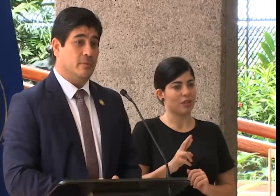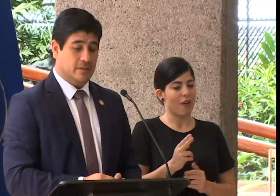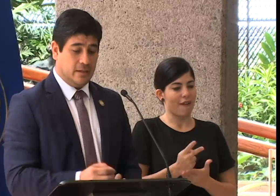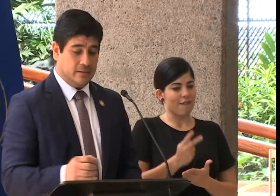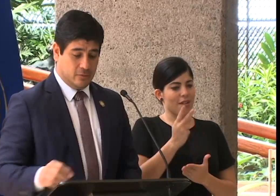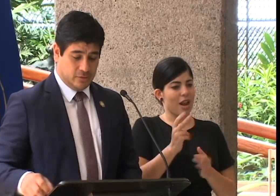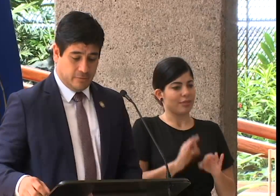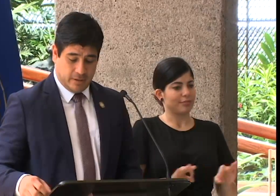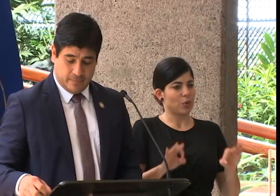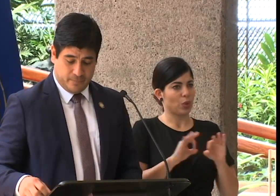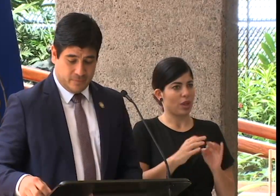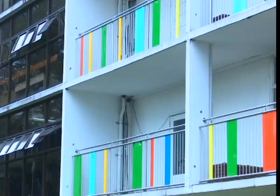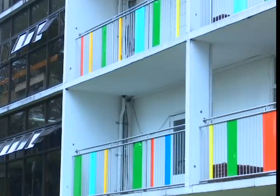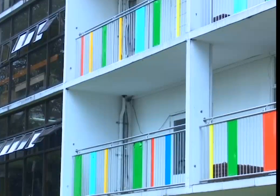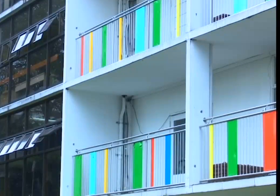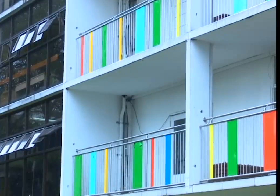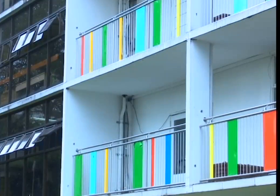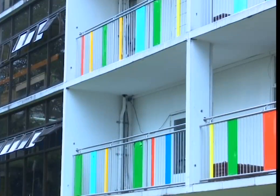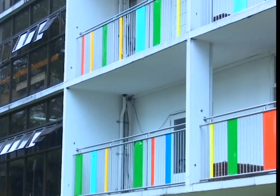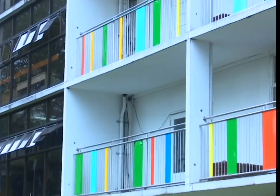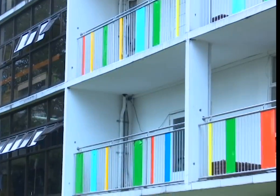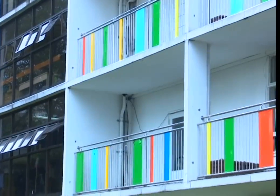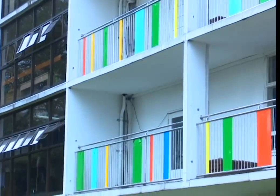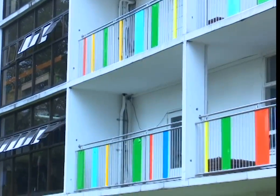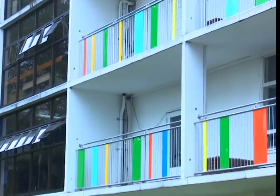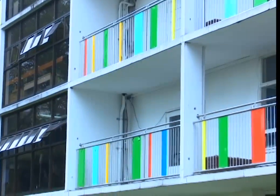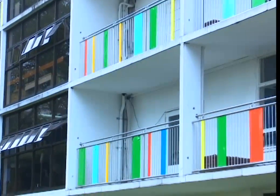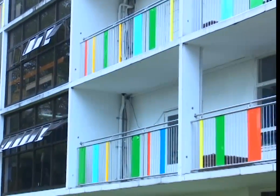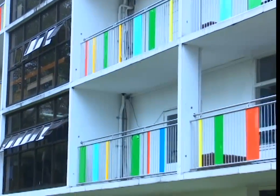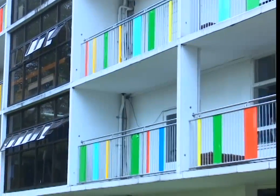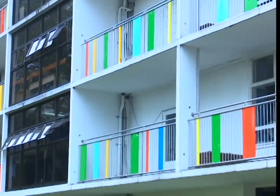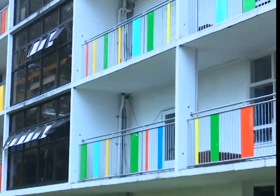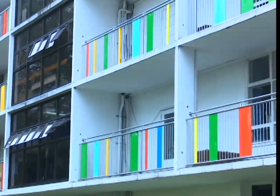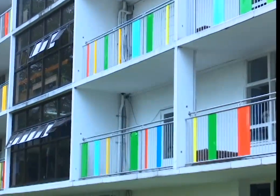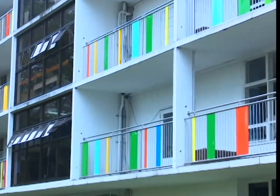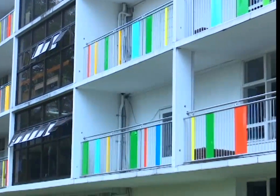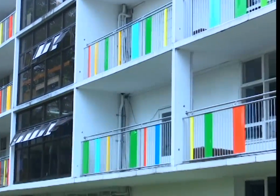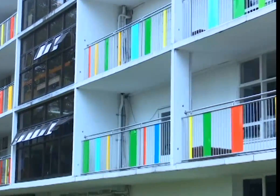valores fundamentales de Costa Rica. Actualmente el proceso se encuentra en la etapa